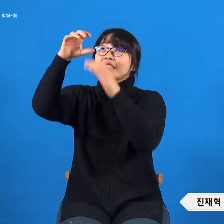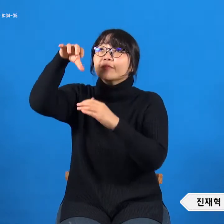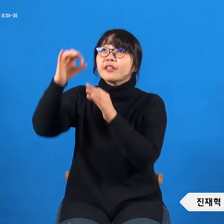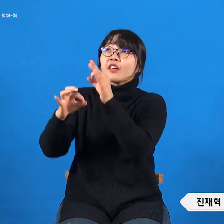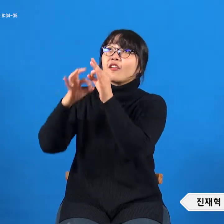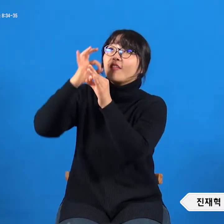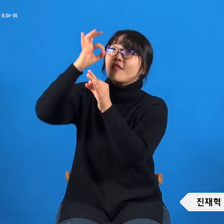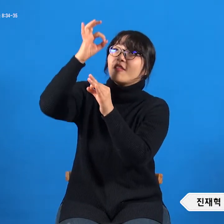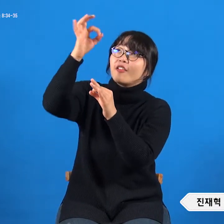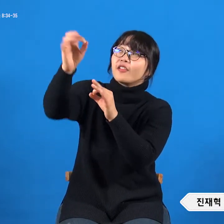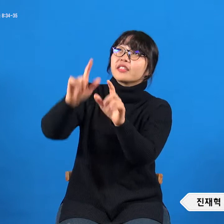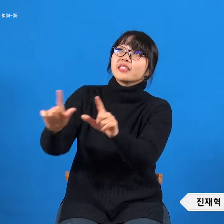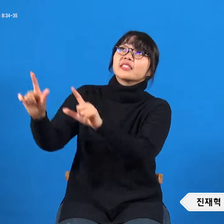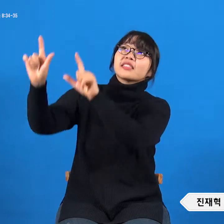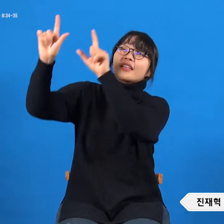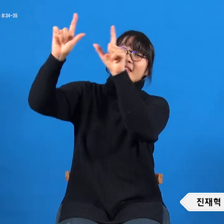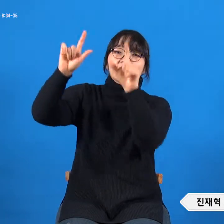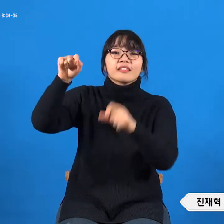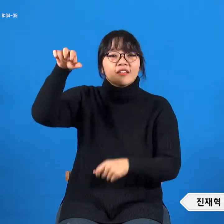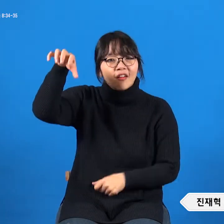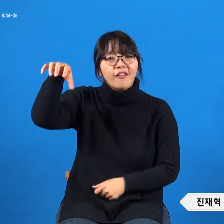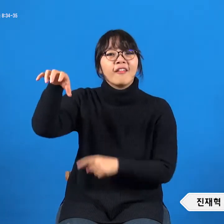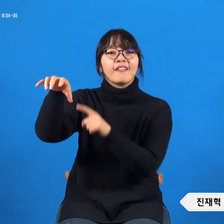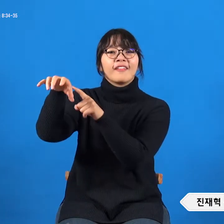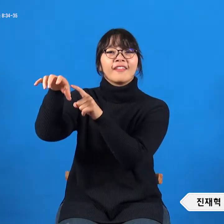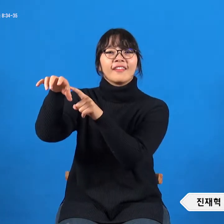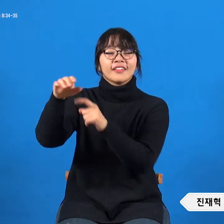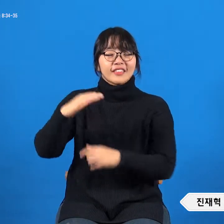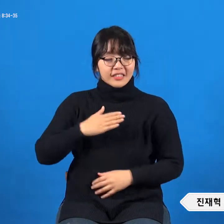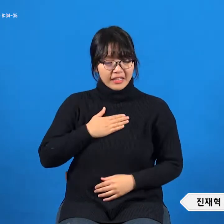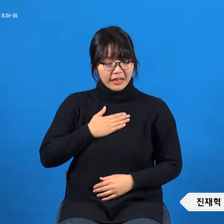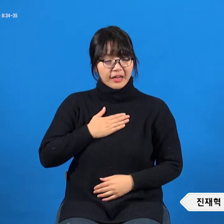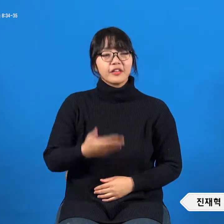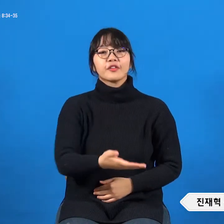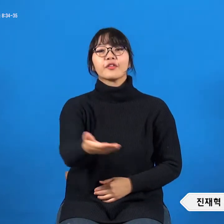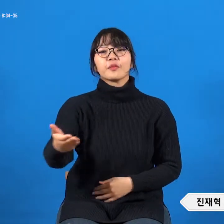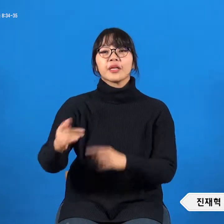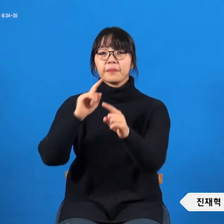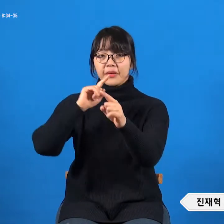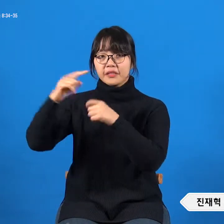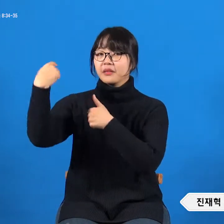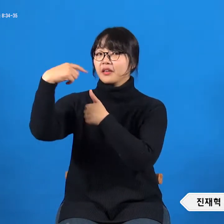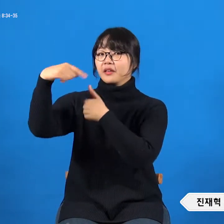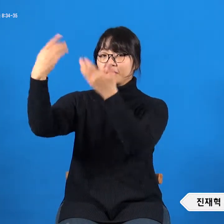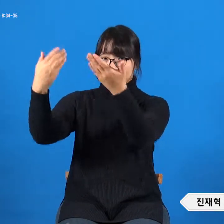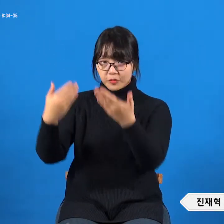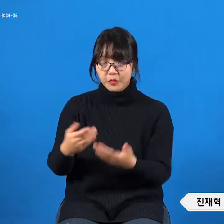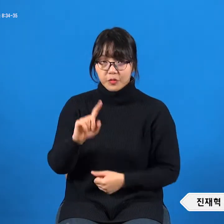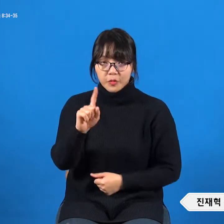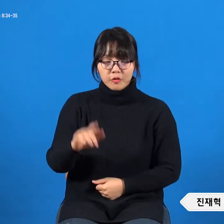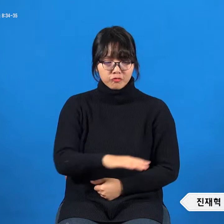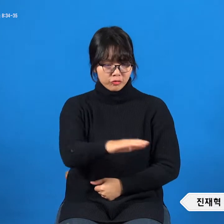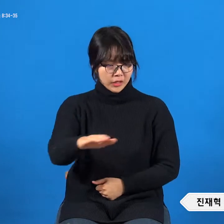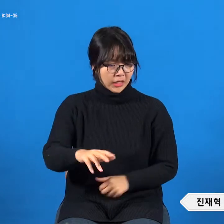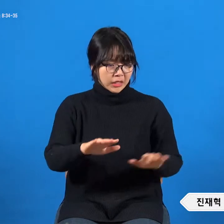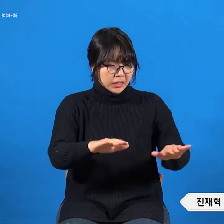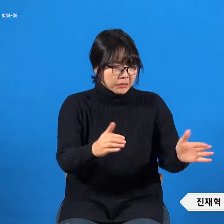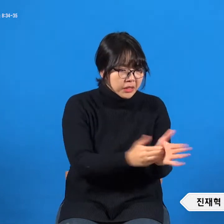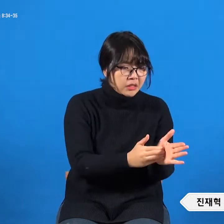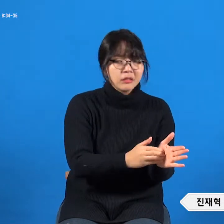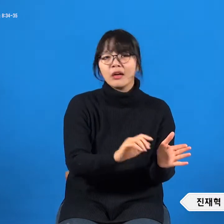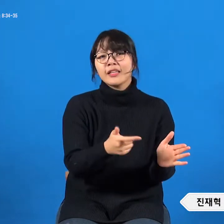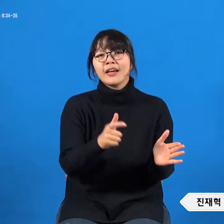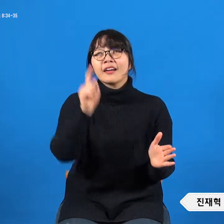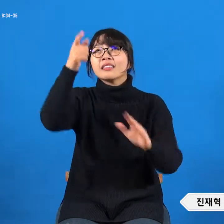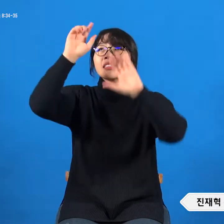영원히 거하는 것, 그렇습니다. 오늘 성경은 여러분과 저에게 말씀합니다. 우리에게 영원한 천국이 있습니다. 바로